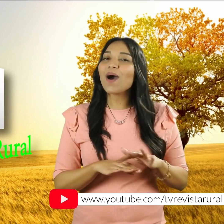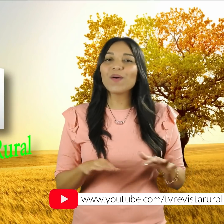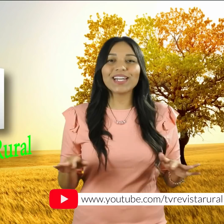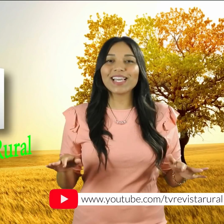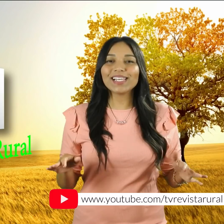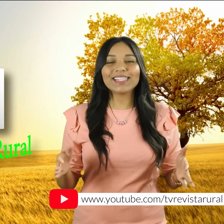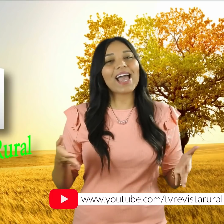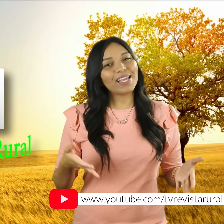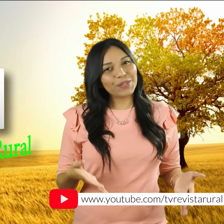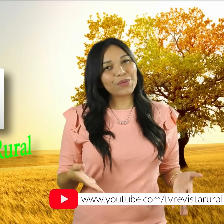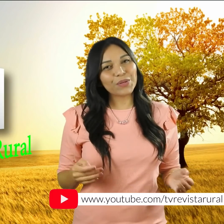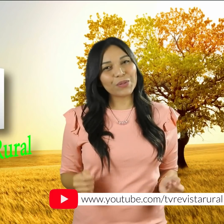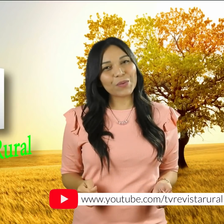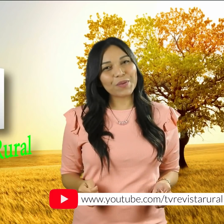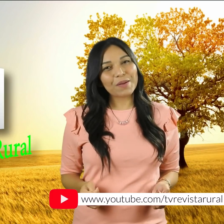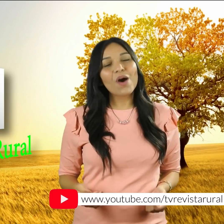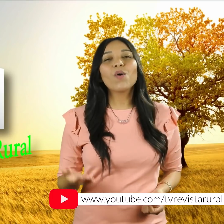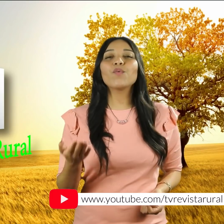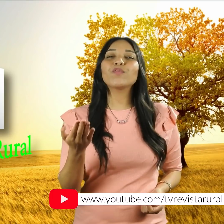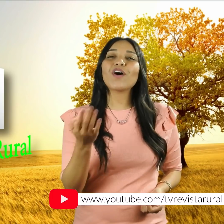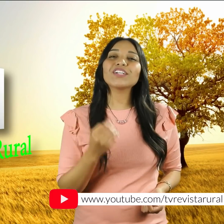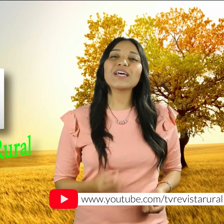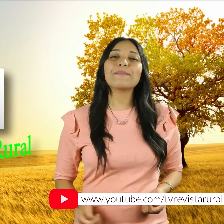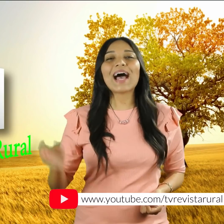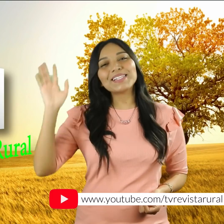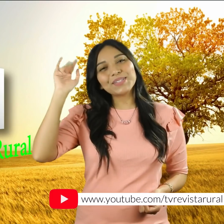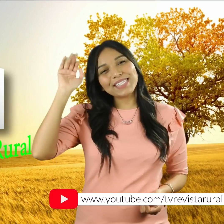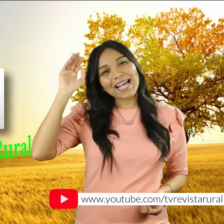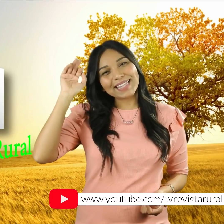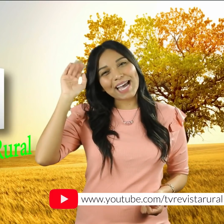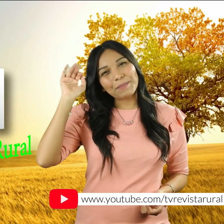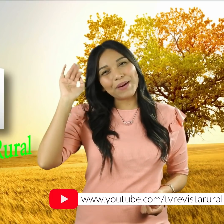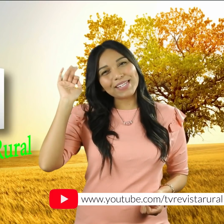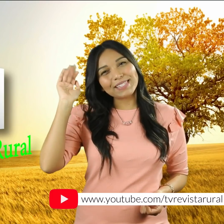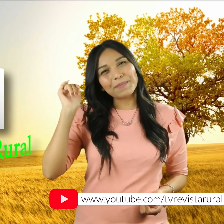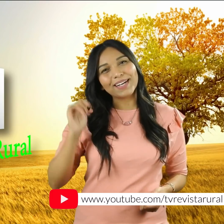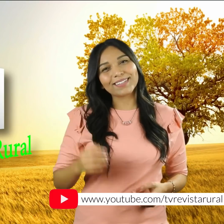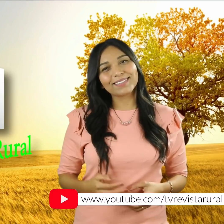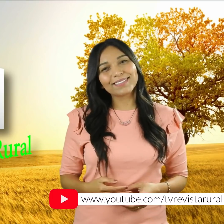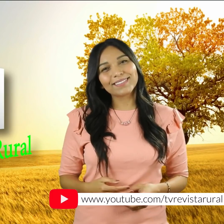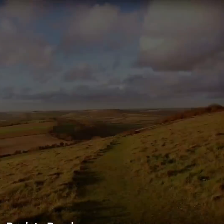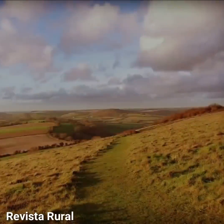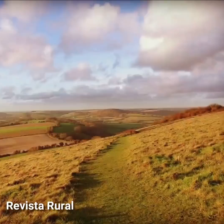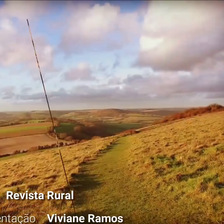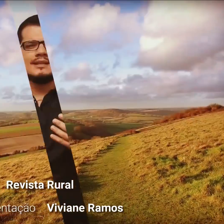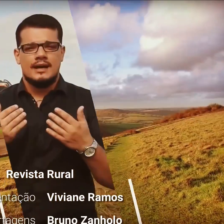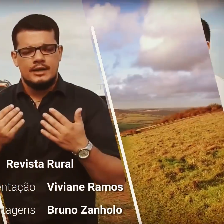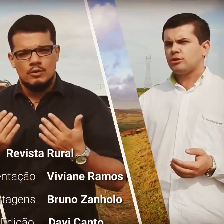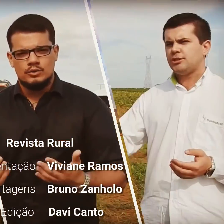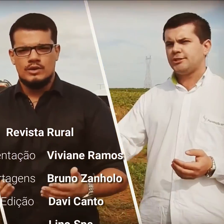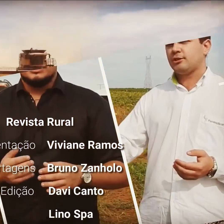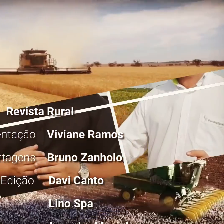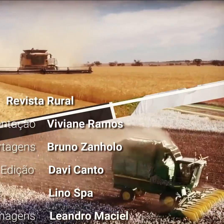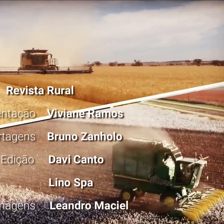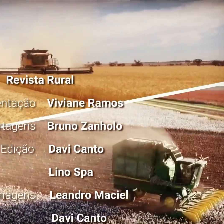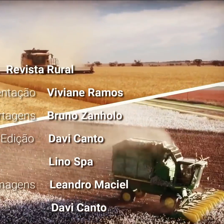programa a hora que quiser no YouTube. Um forte abraço e até a próxima!